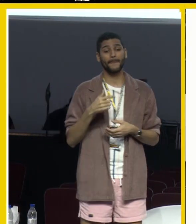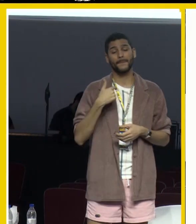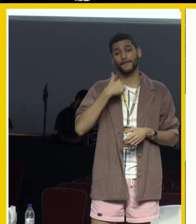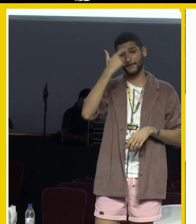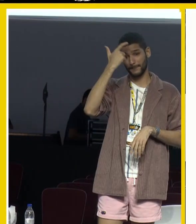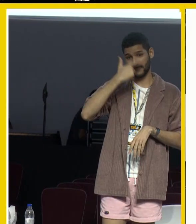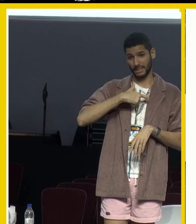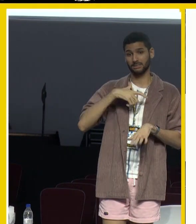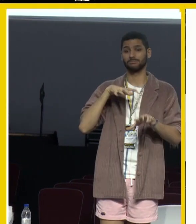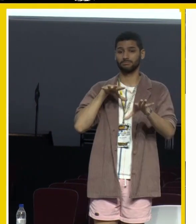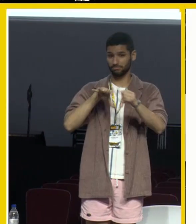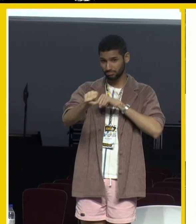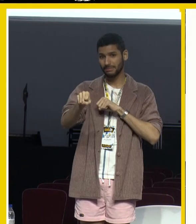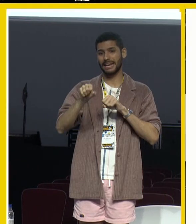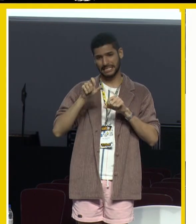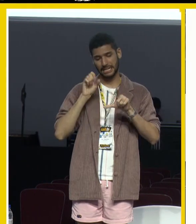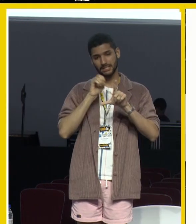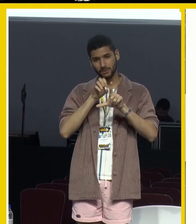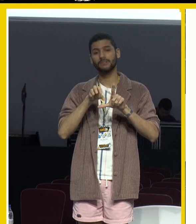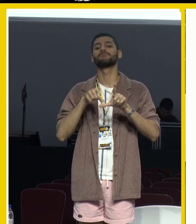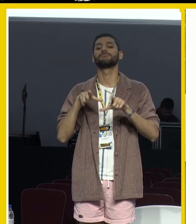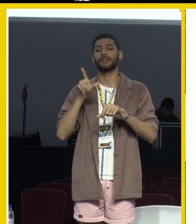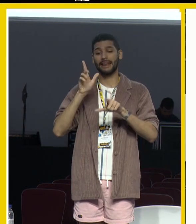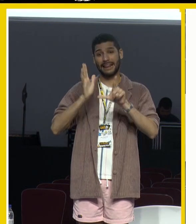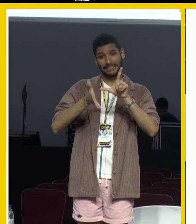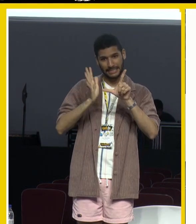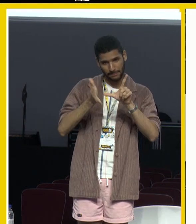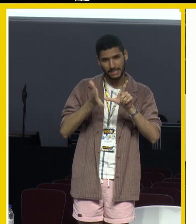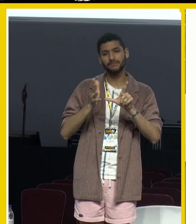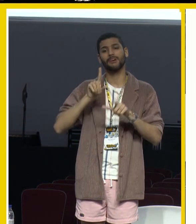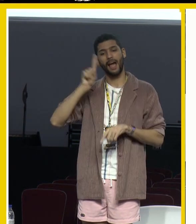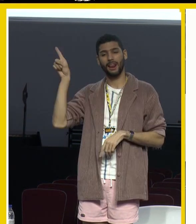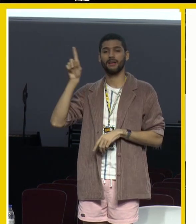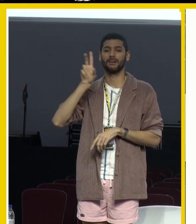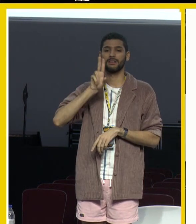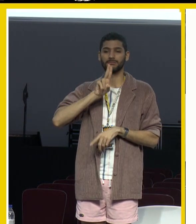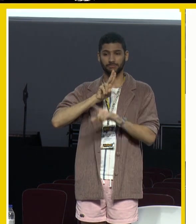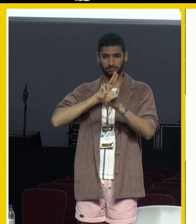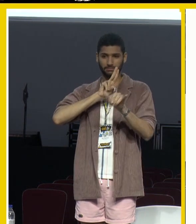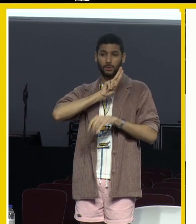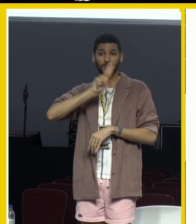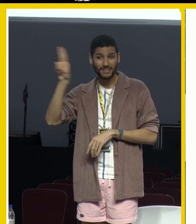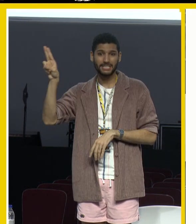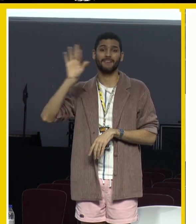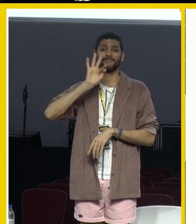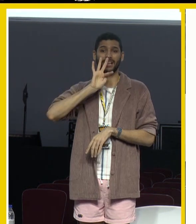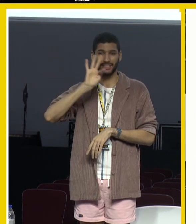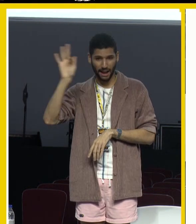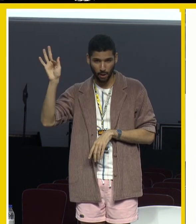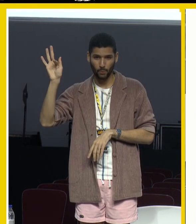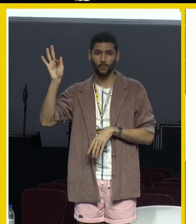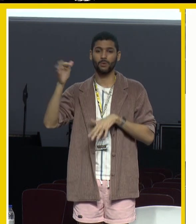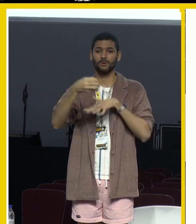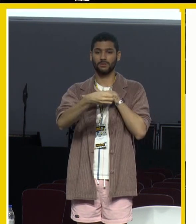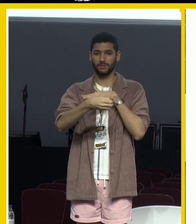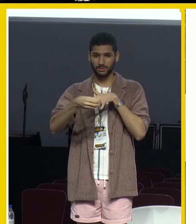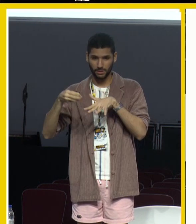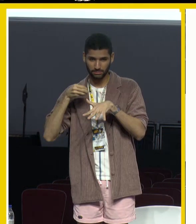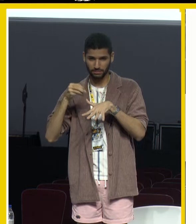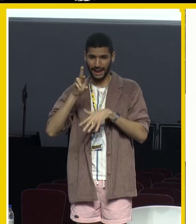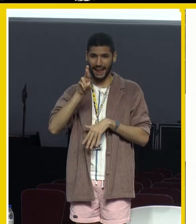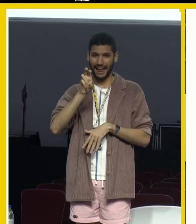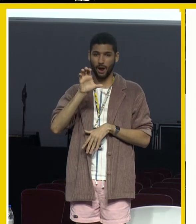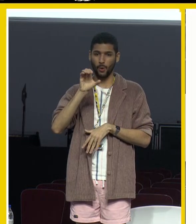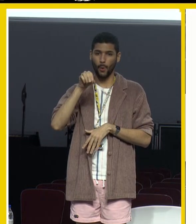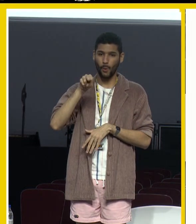tempo sou formado em letras libras pela universidade